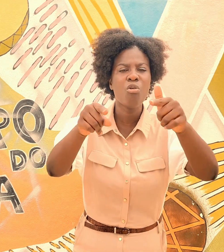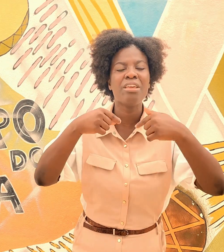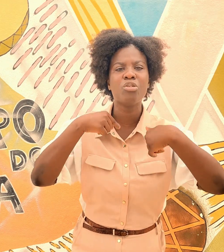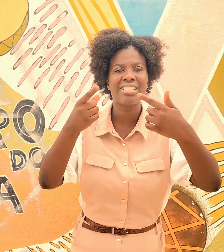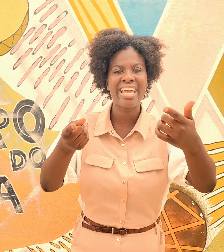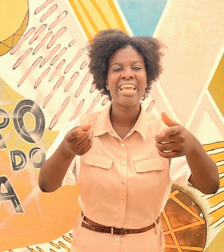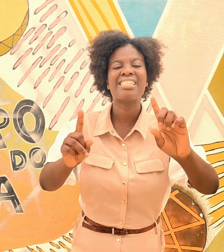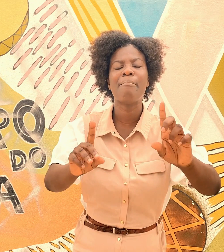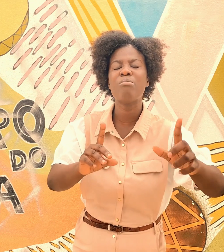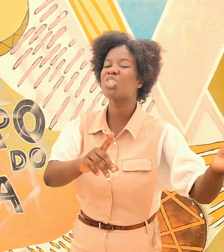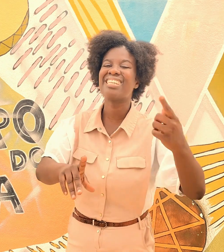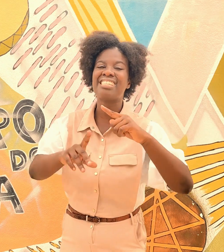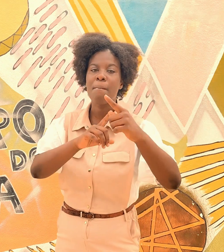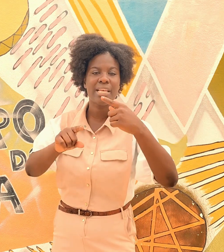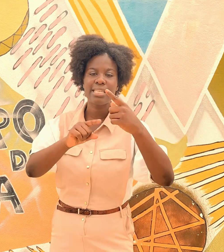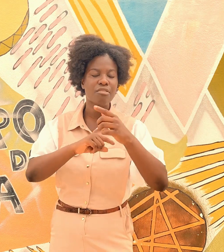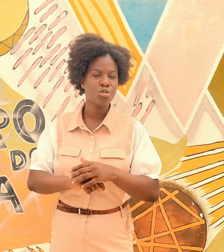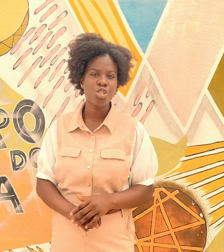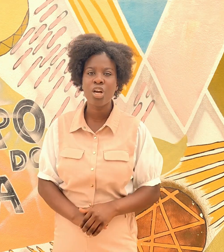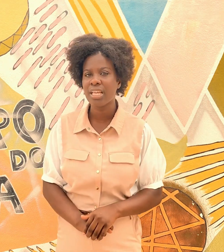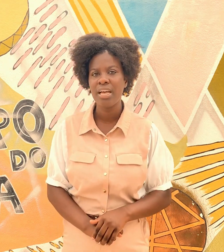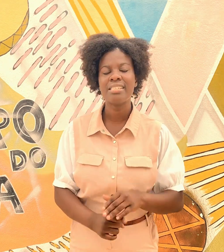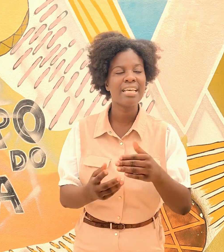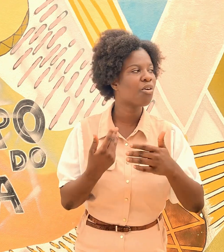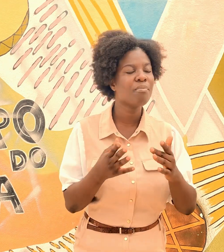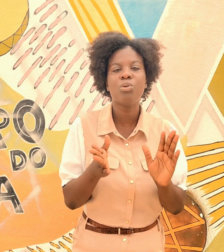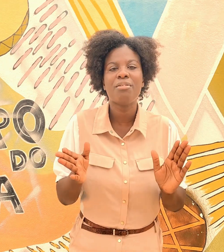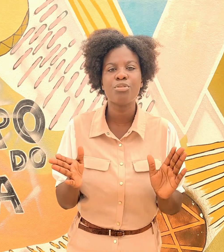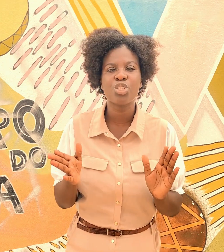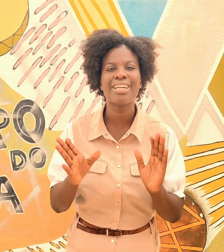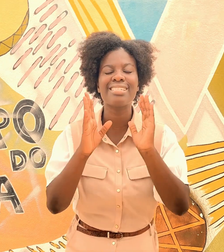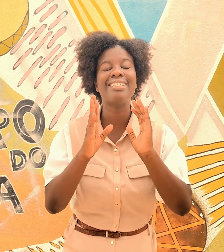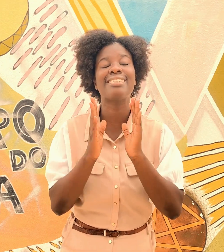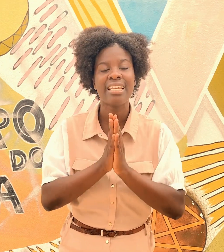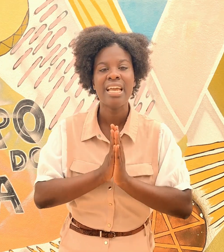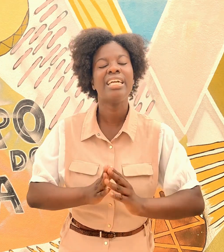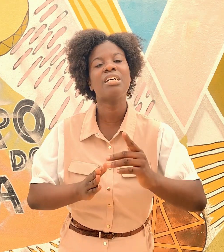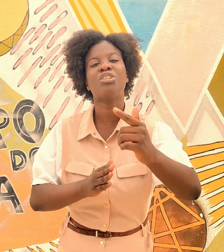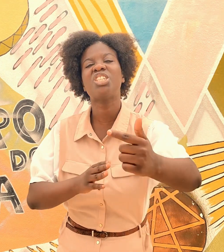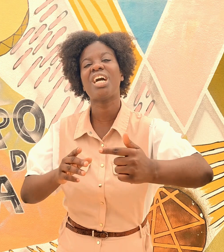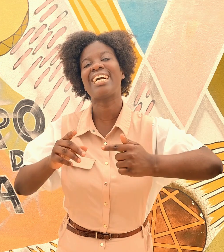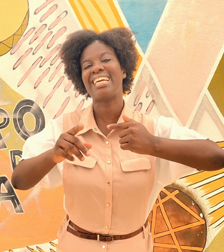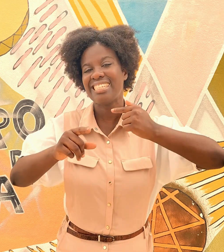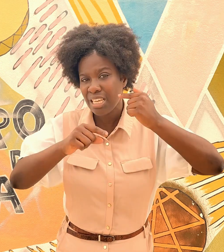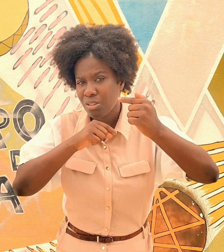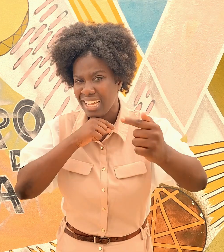e você sabemos que é sempre assim que funciona. Sara, comigo não funciona assim? Sim. Então você já cresceu